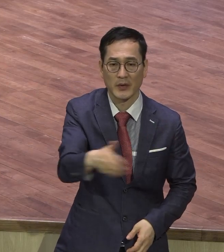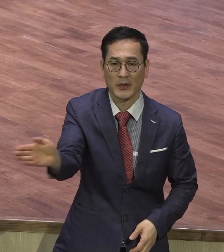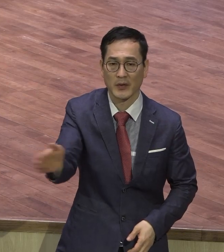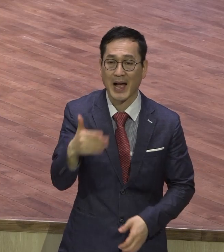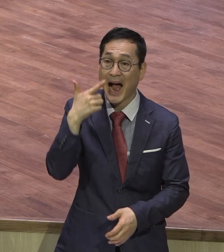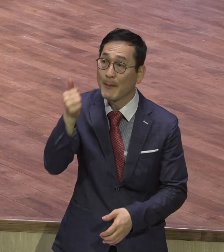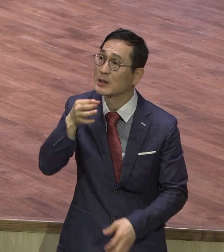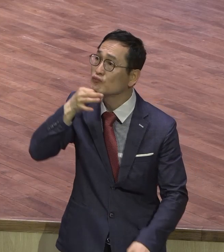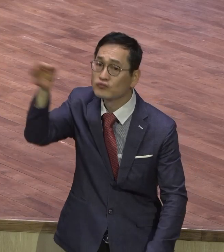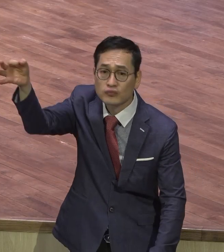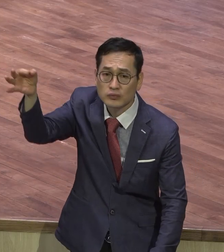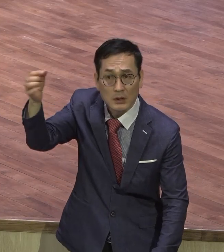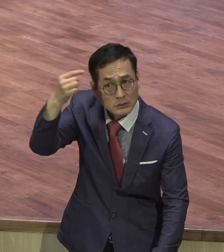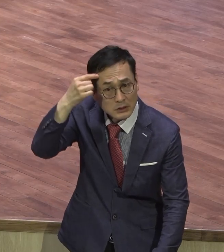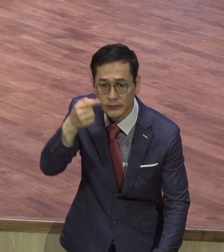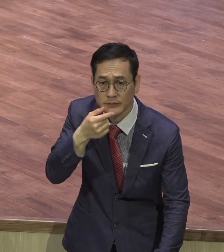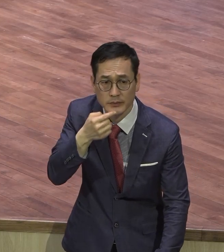그동안에.